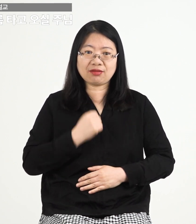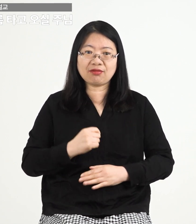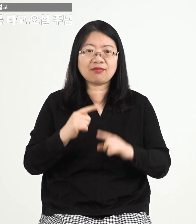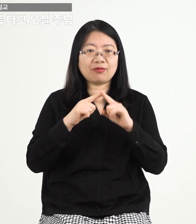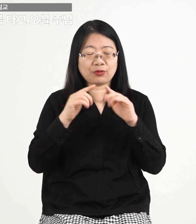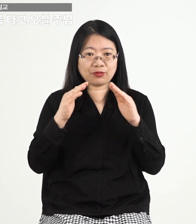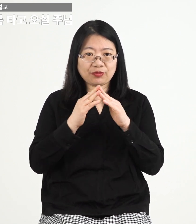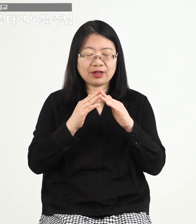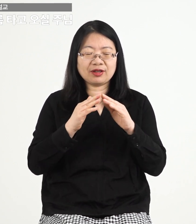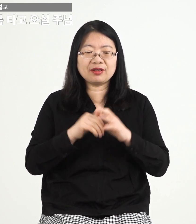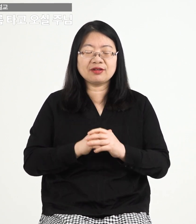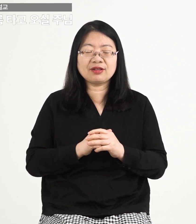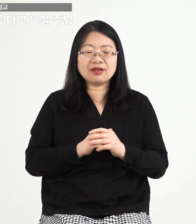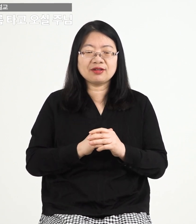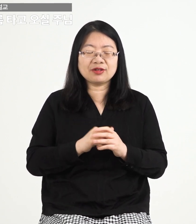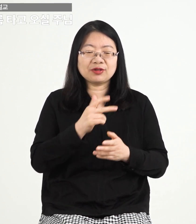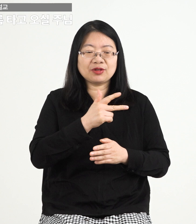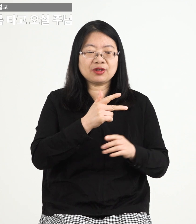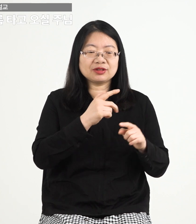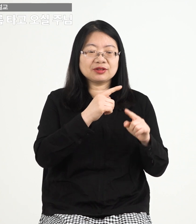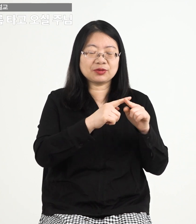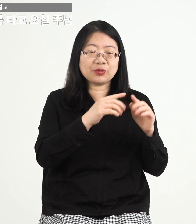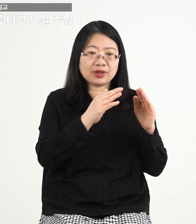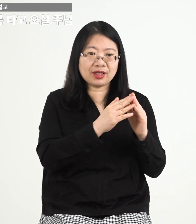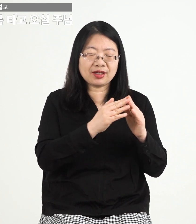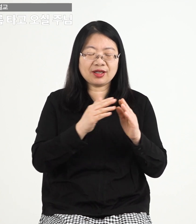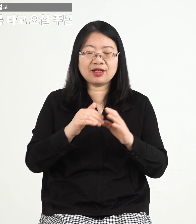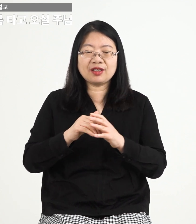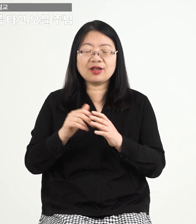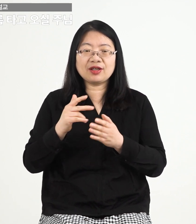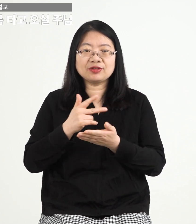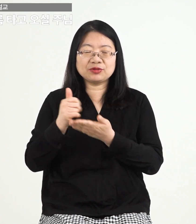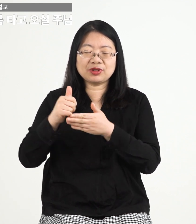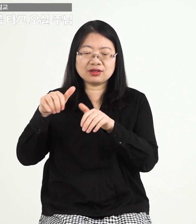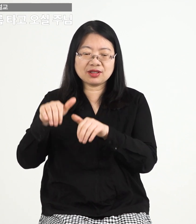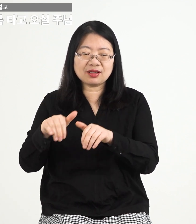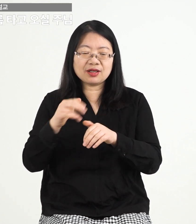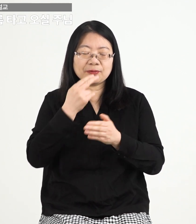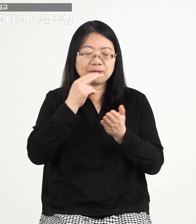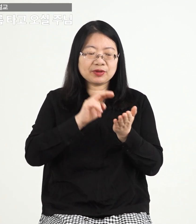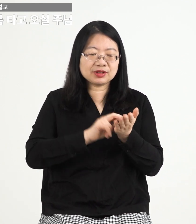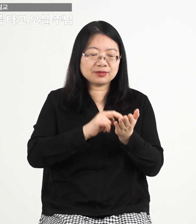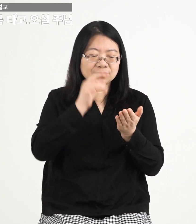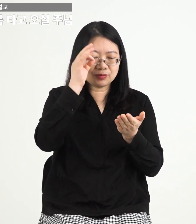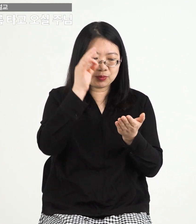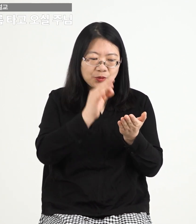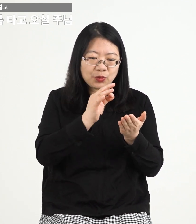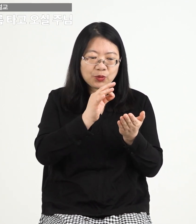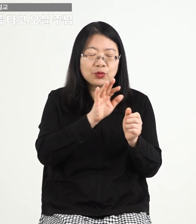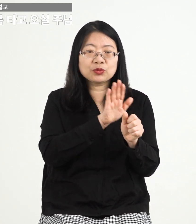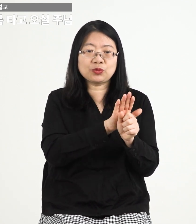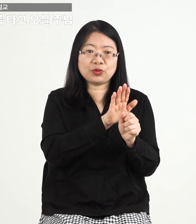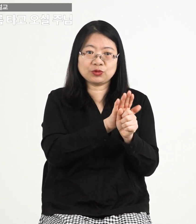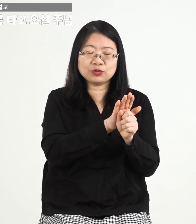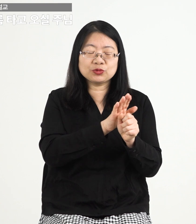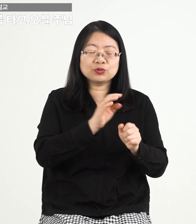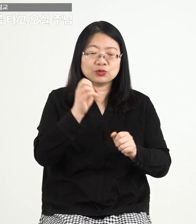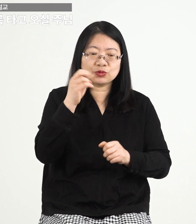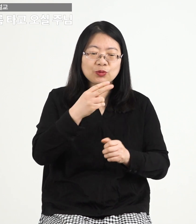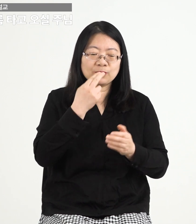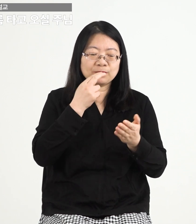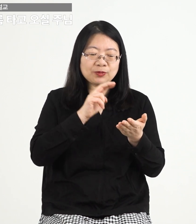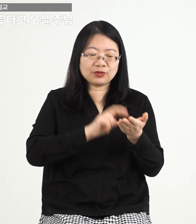왜 주의 사자는 서신을 회람케 하셨고 그 서신 속에 정말 그